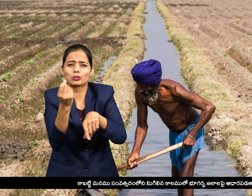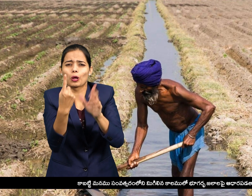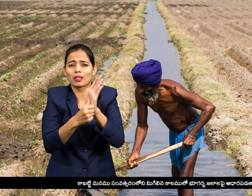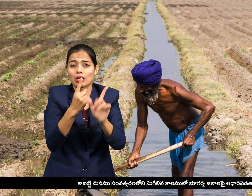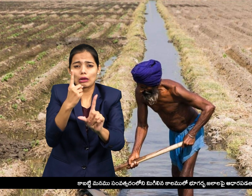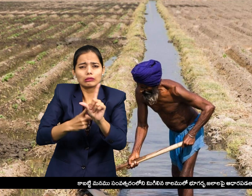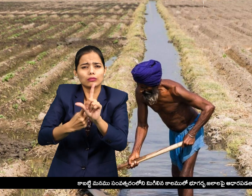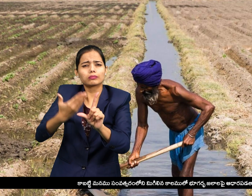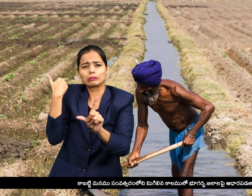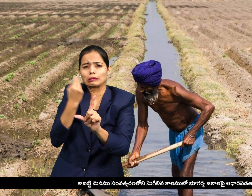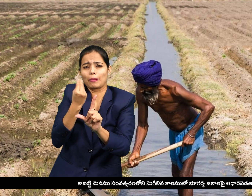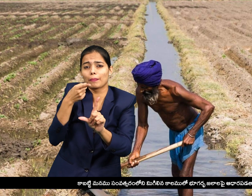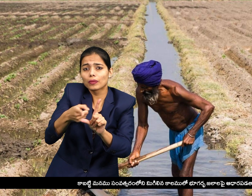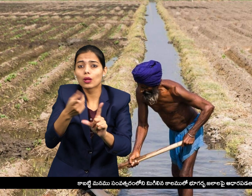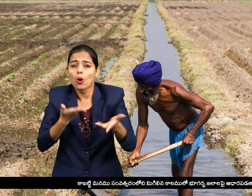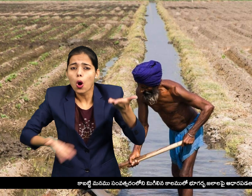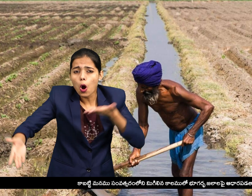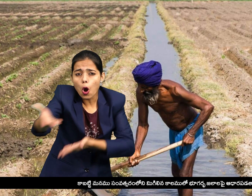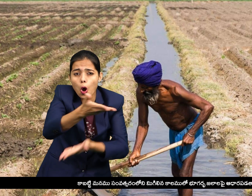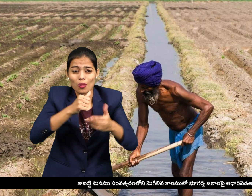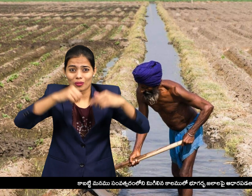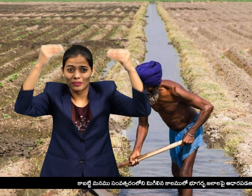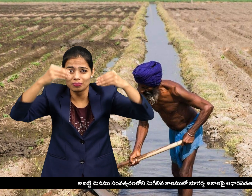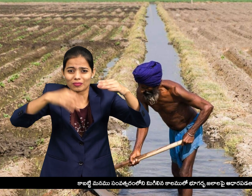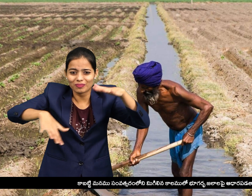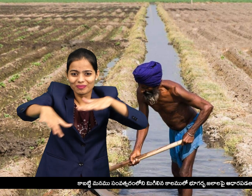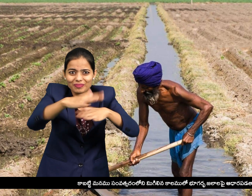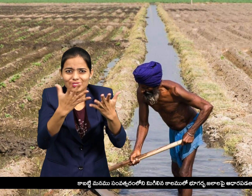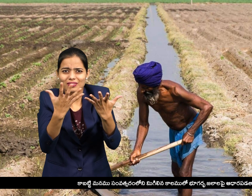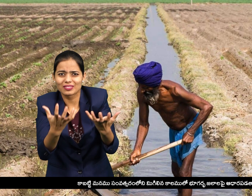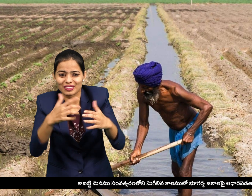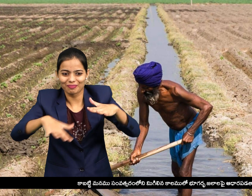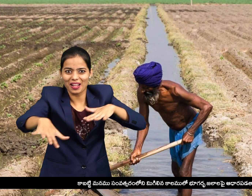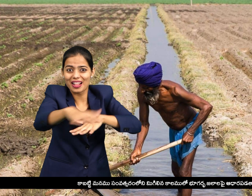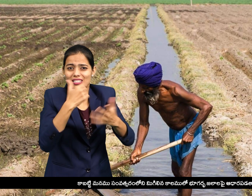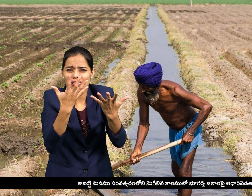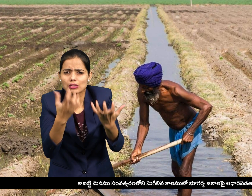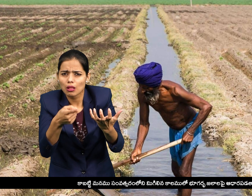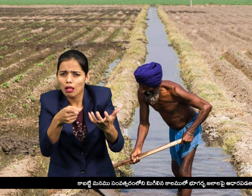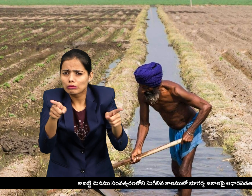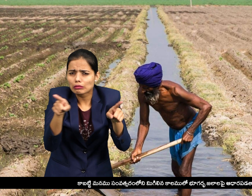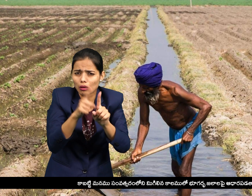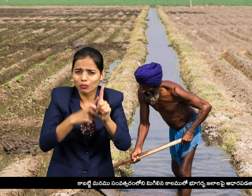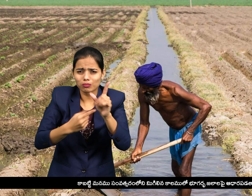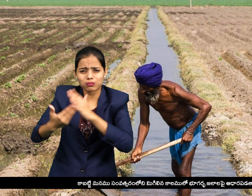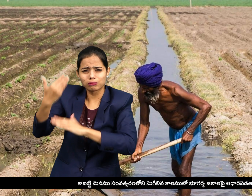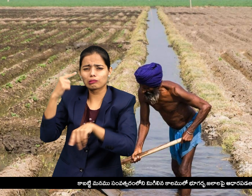కాబట్టి మనం సంవత్సరంలోని మిగిలిన కాలంలో భూగర్భ జలాలపై ఆధారపడతాం.